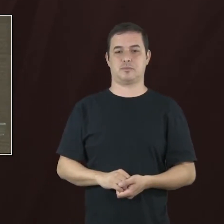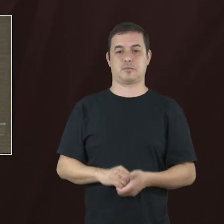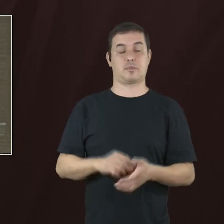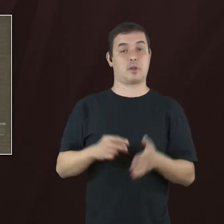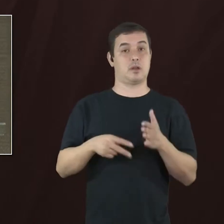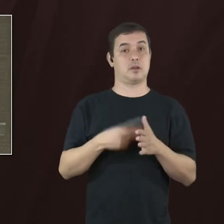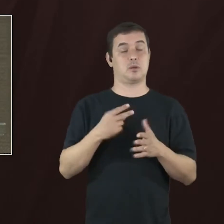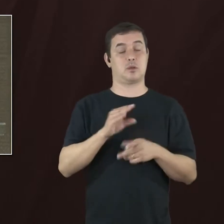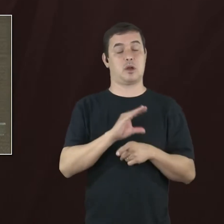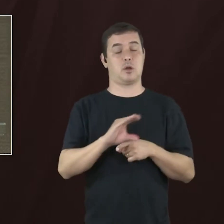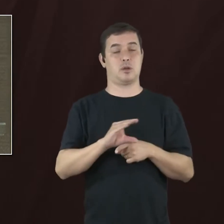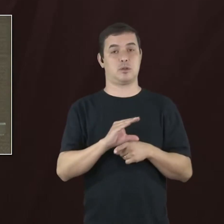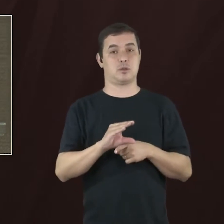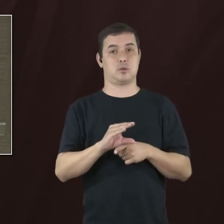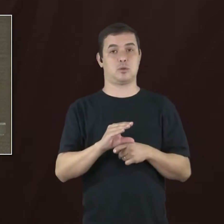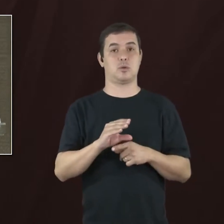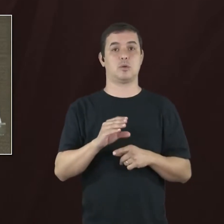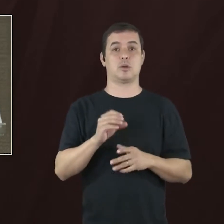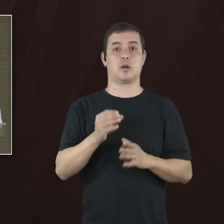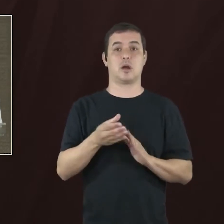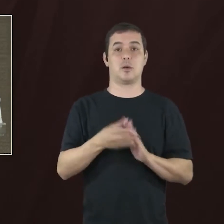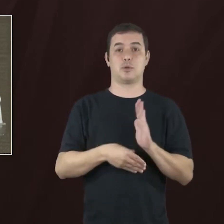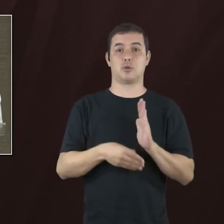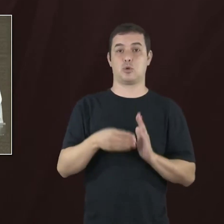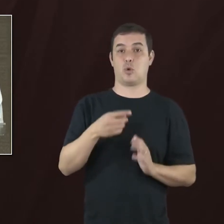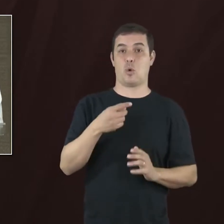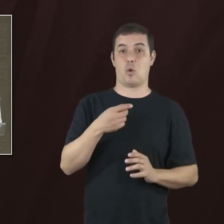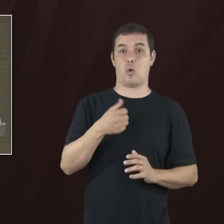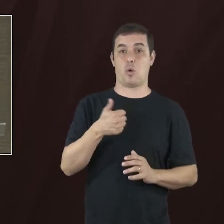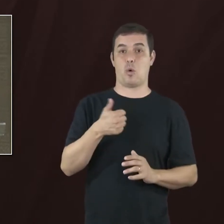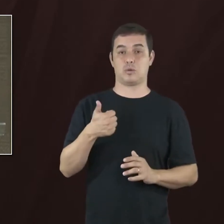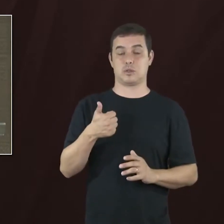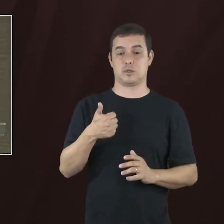versículos 4 a 6.